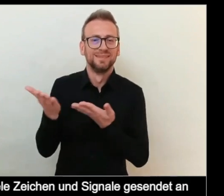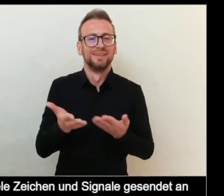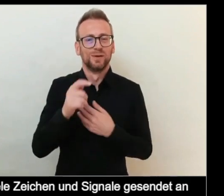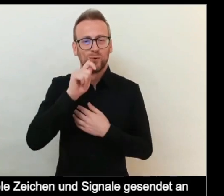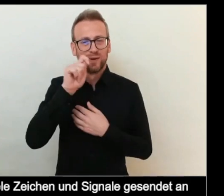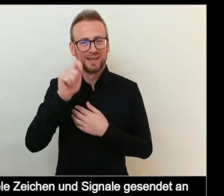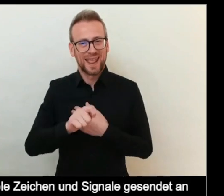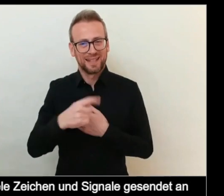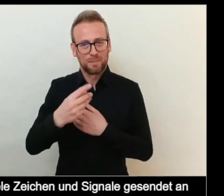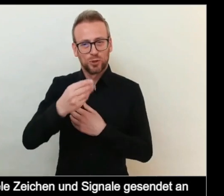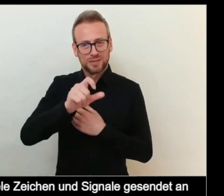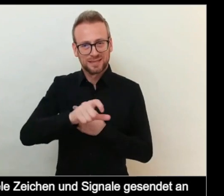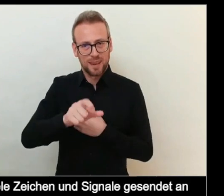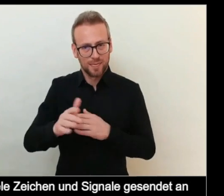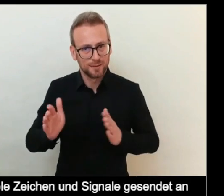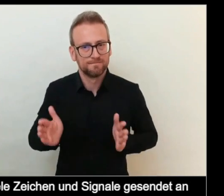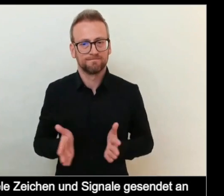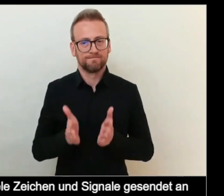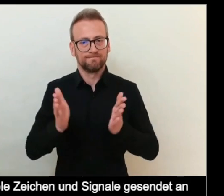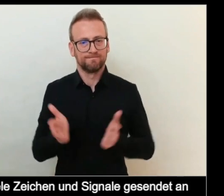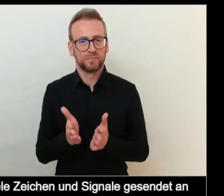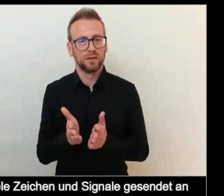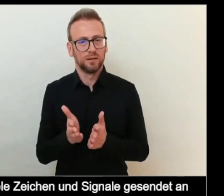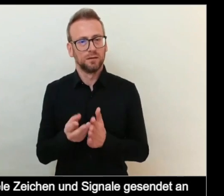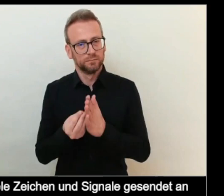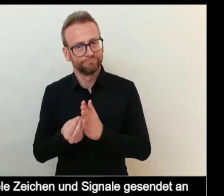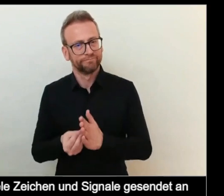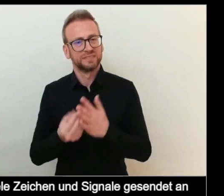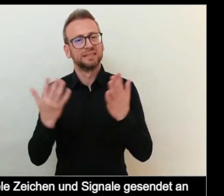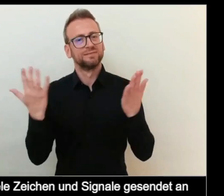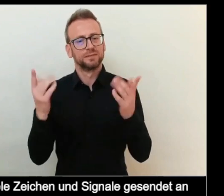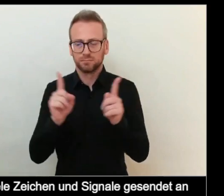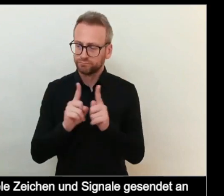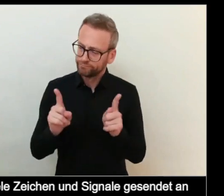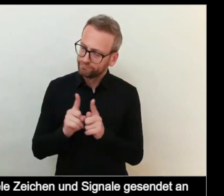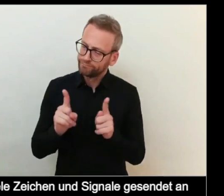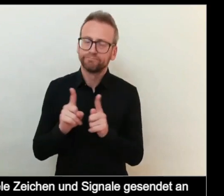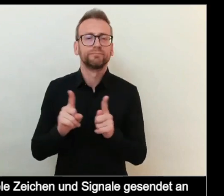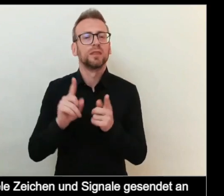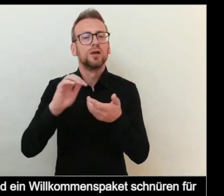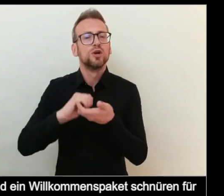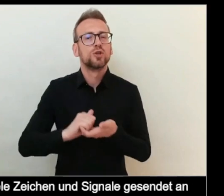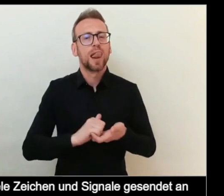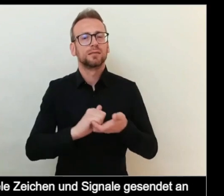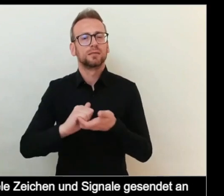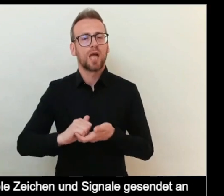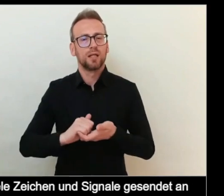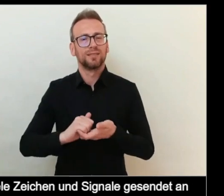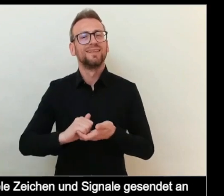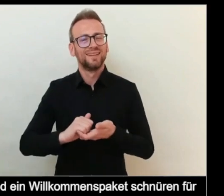Kultur, vielfach darüber diskutiert. Und ich bin froh, dass wir damit heute ein starkes Signal an diesen Bereich senden